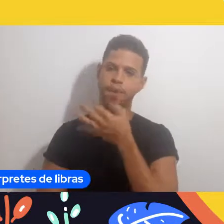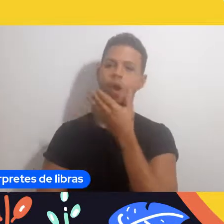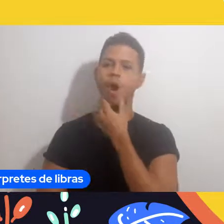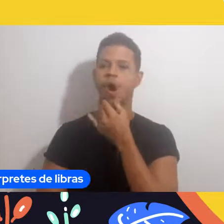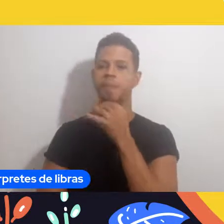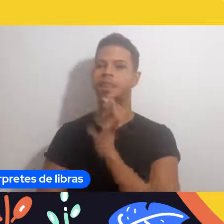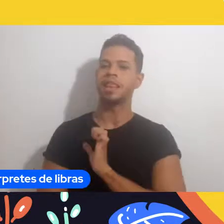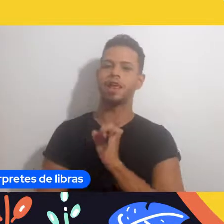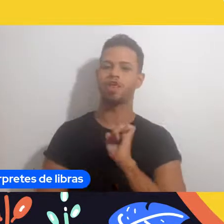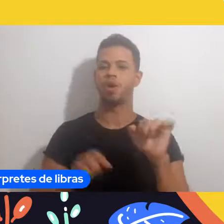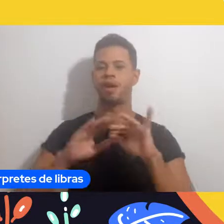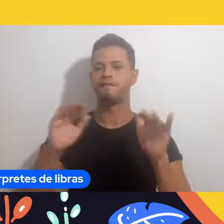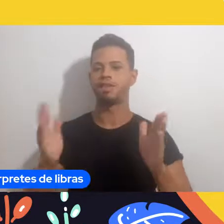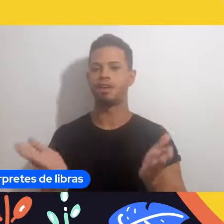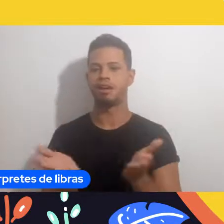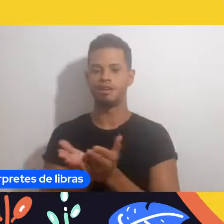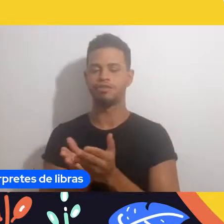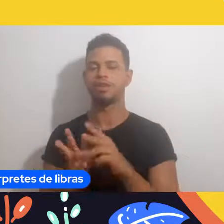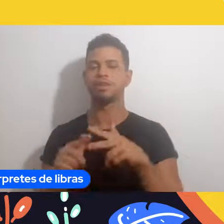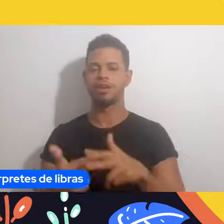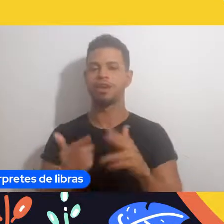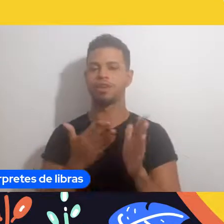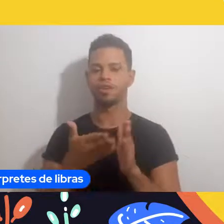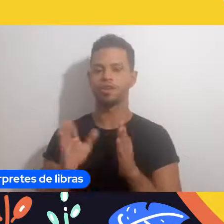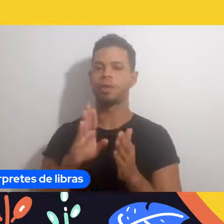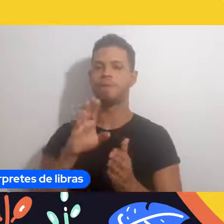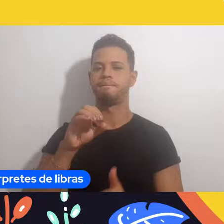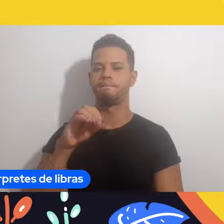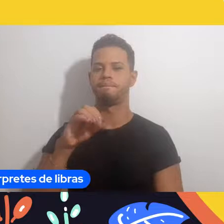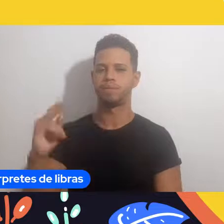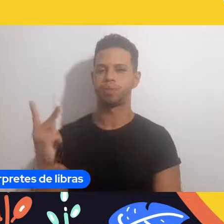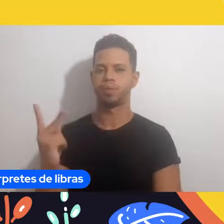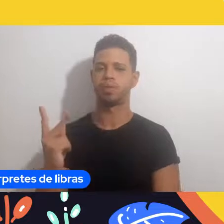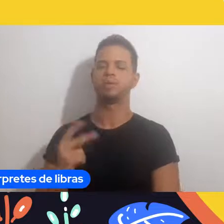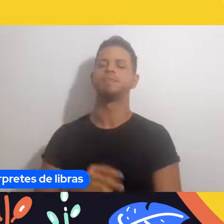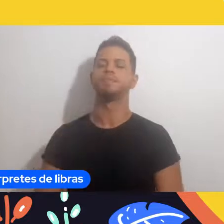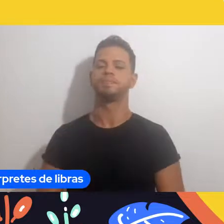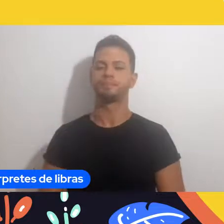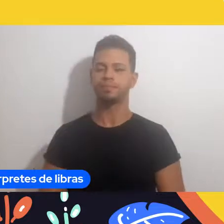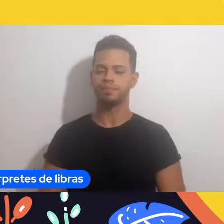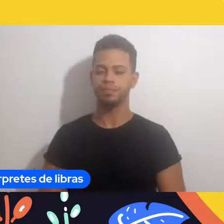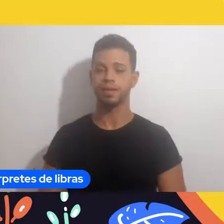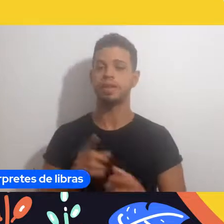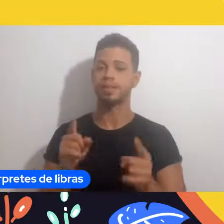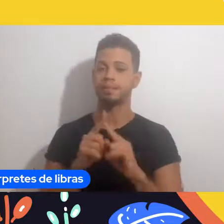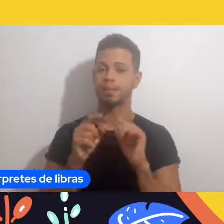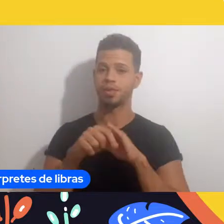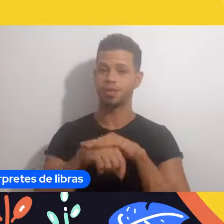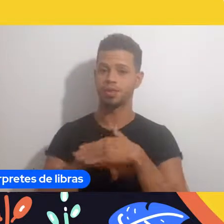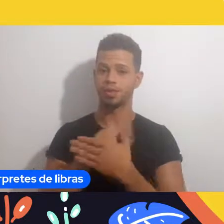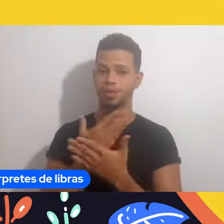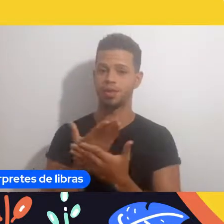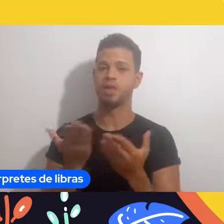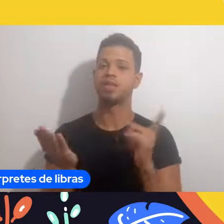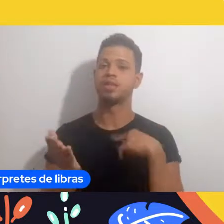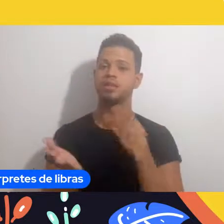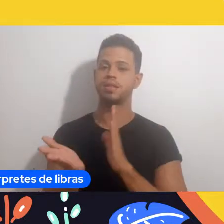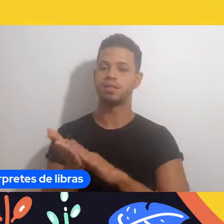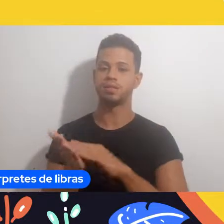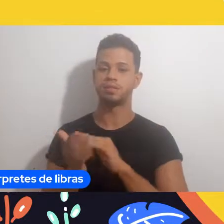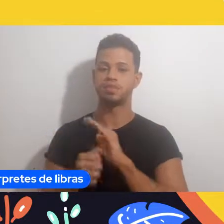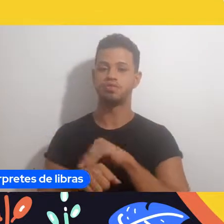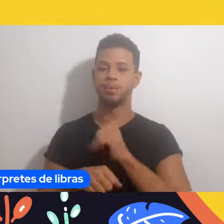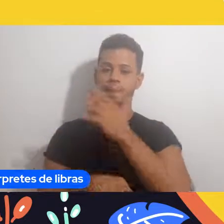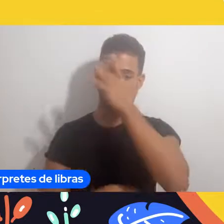da editora Brink Book, e o autor é o Stephen Michael King. Como toda noite, a gente sempre traz um convidado que tenha, né, um